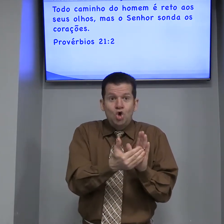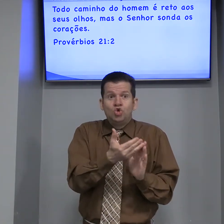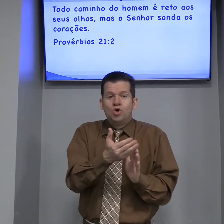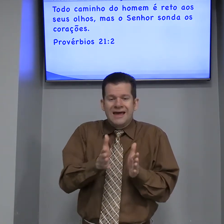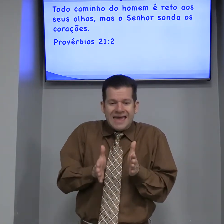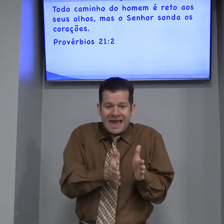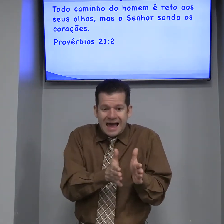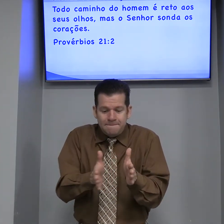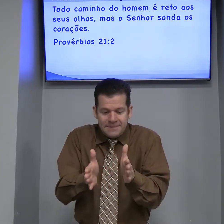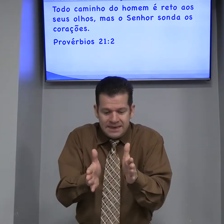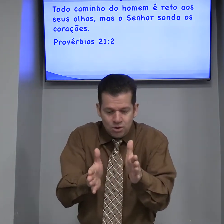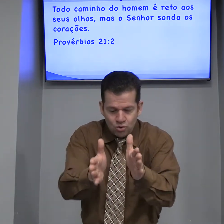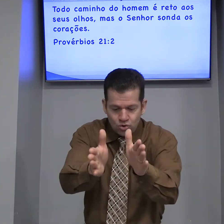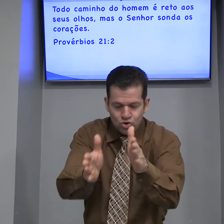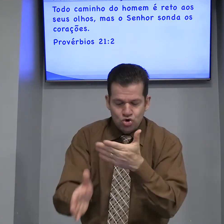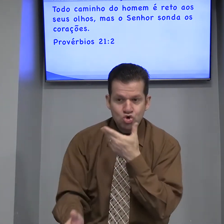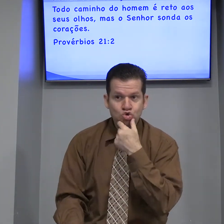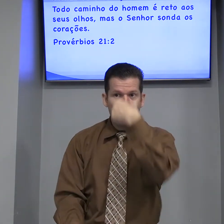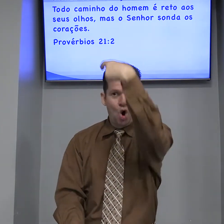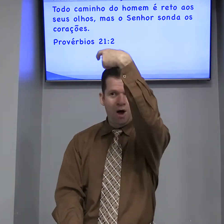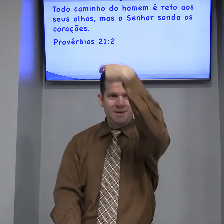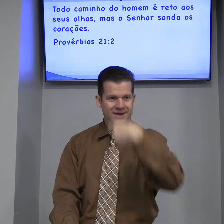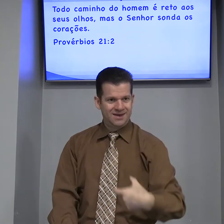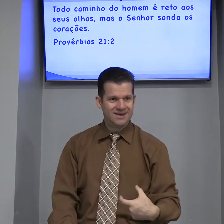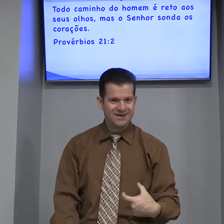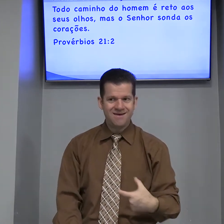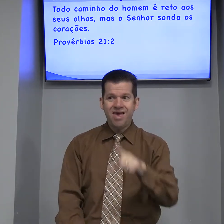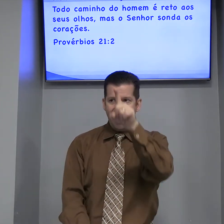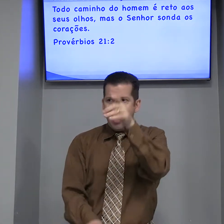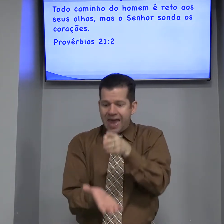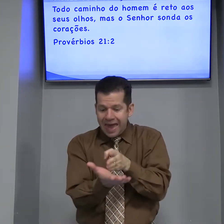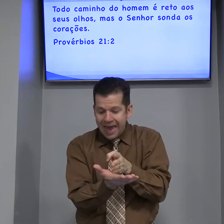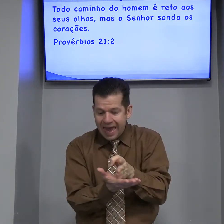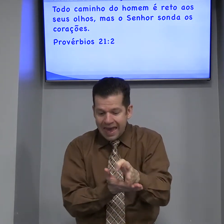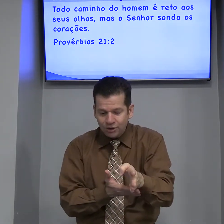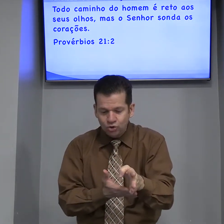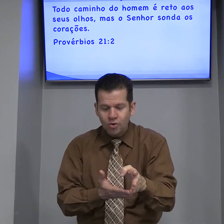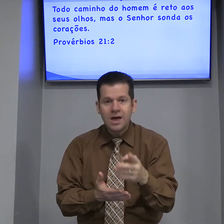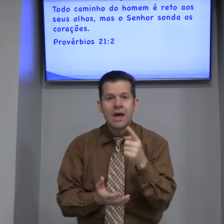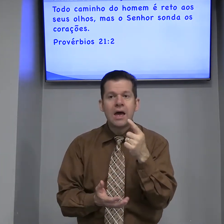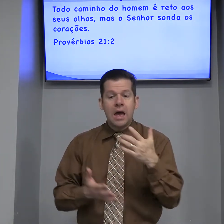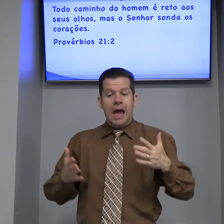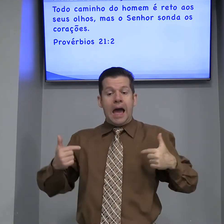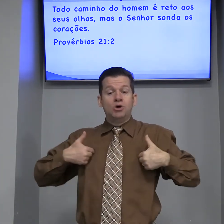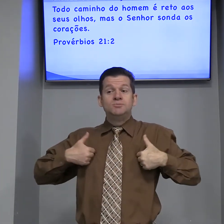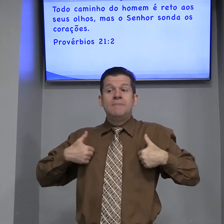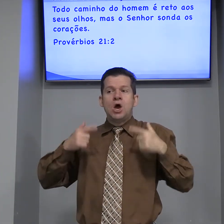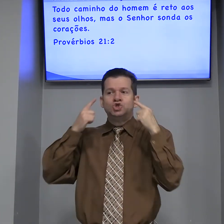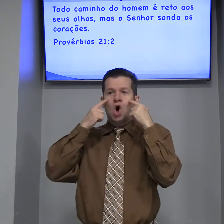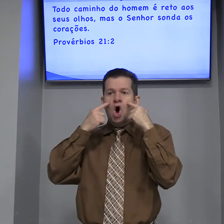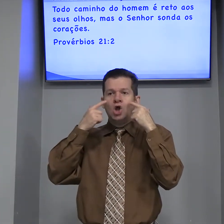Todo caminho do homem é reto aos meus olhos.